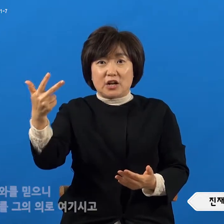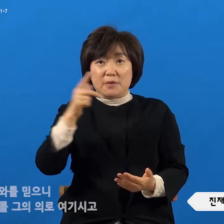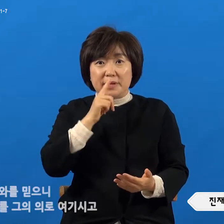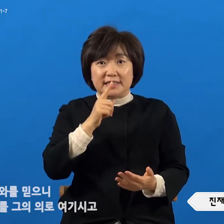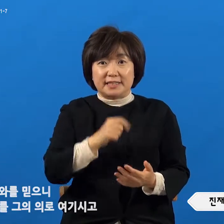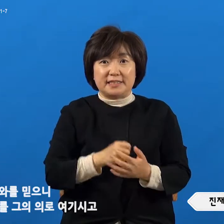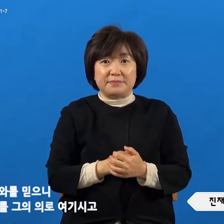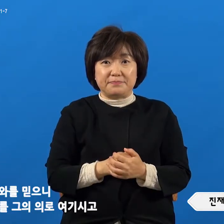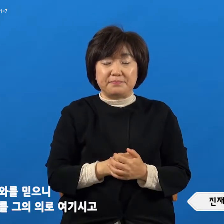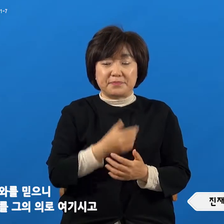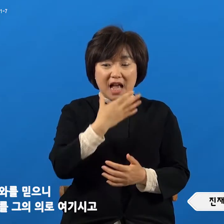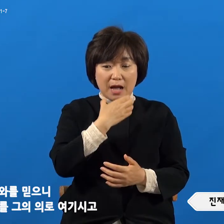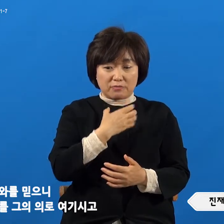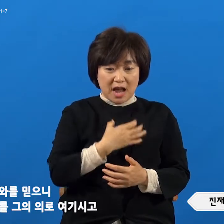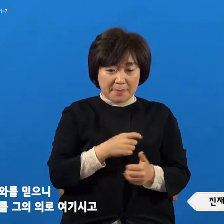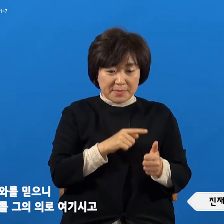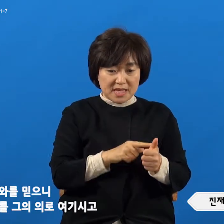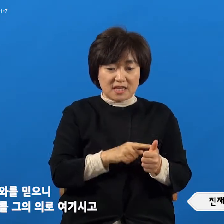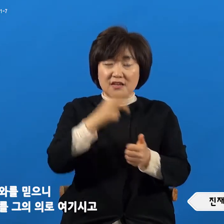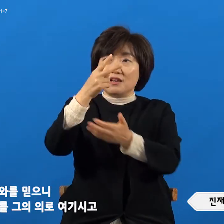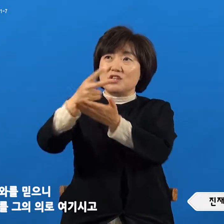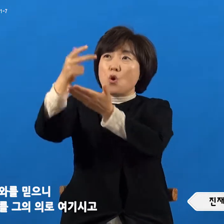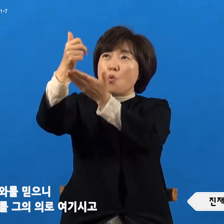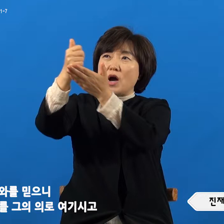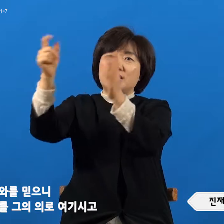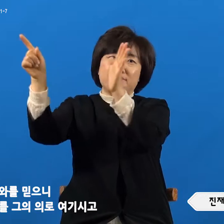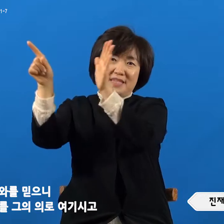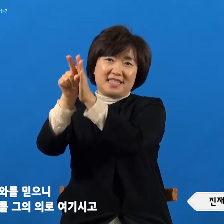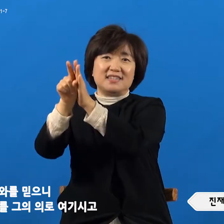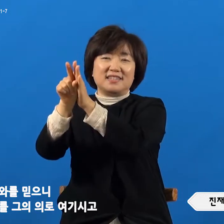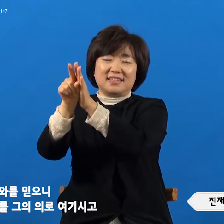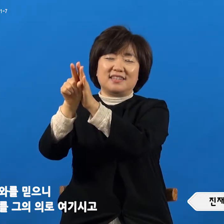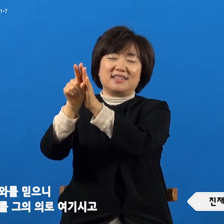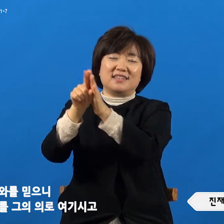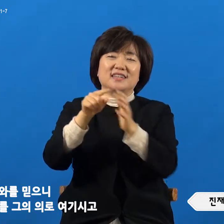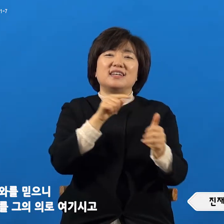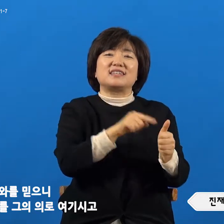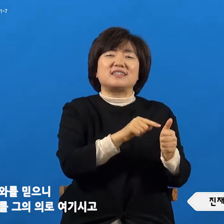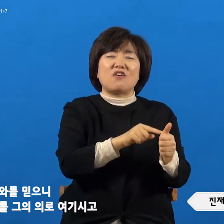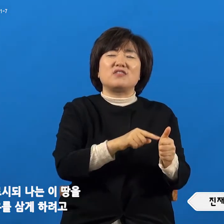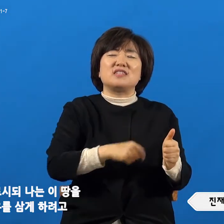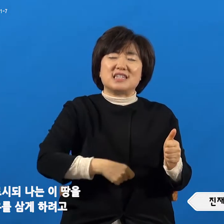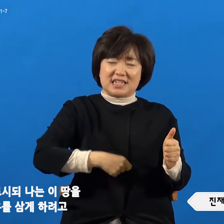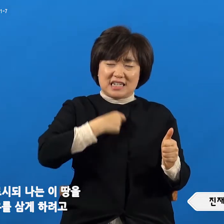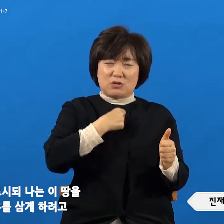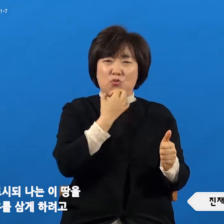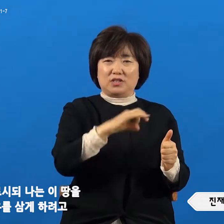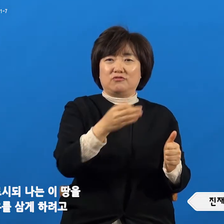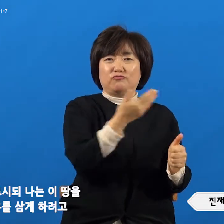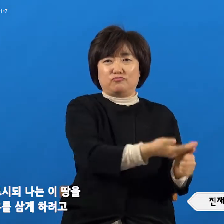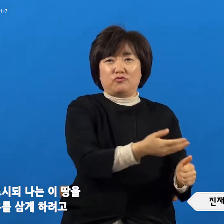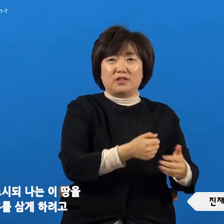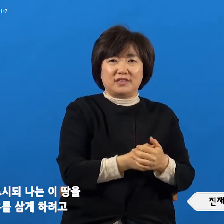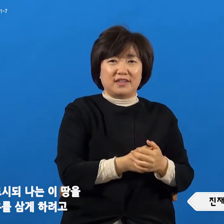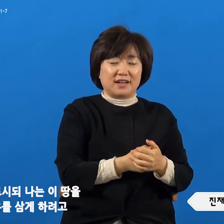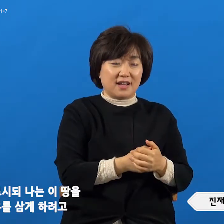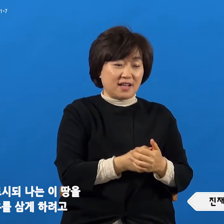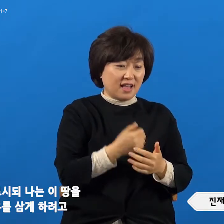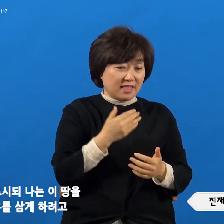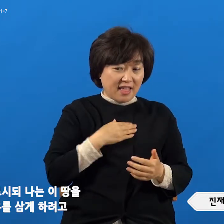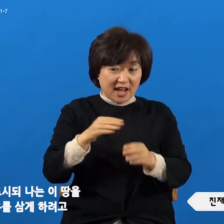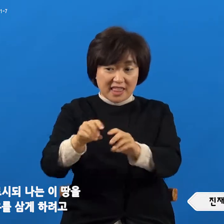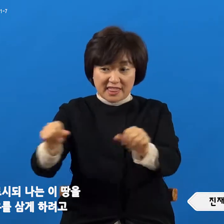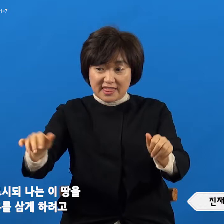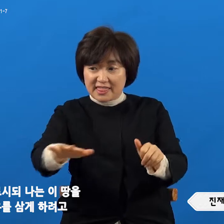말씀합니다. 아브라함이 여호와를 믿으니 여호와께서 이를 그의 의로 여기시고 또 그에게 이르시되 나는 이 땅을 내게